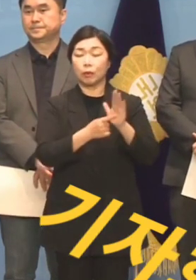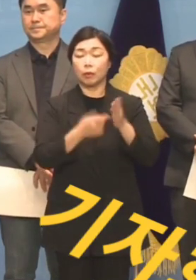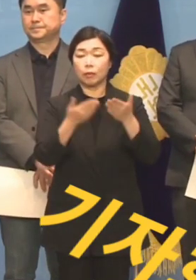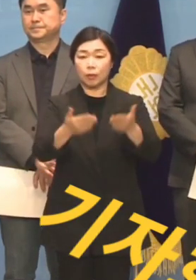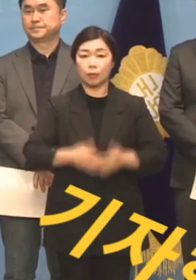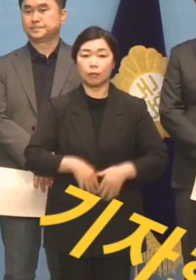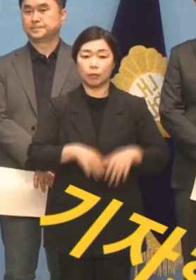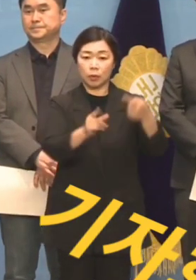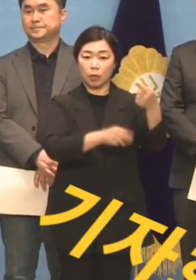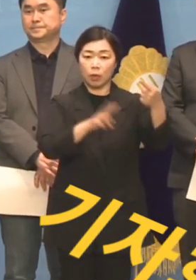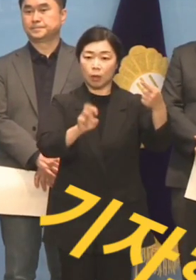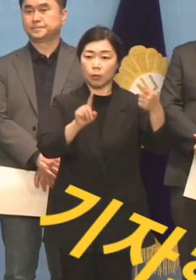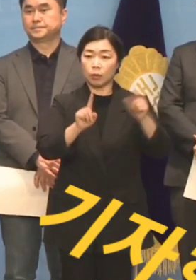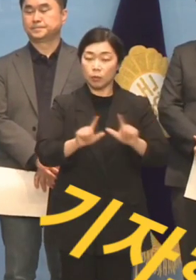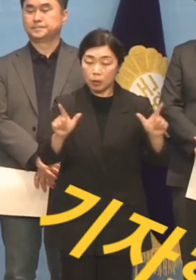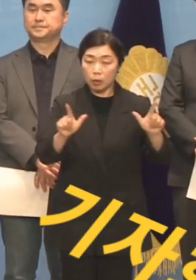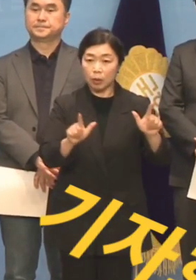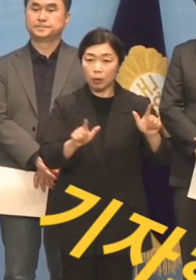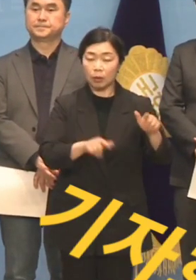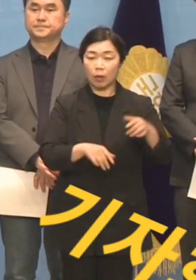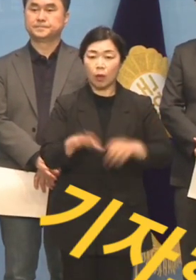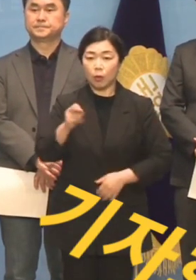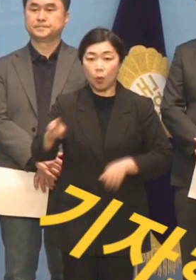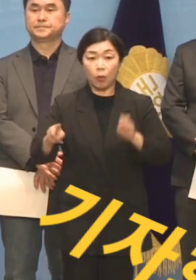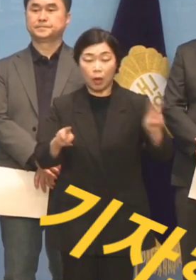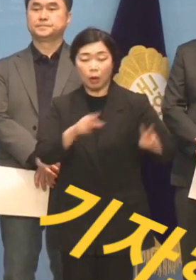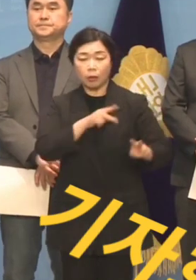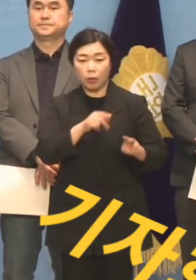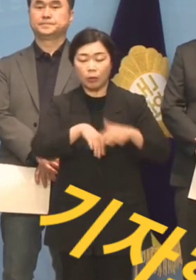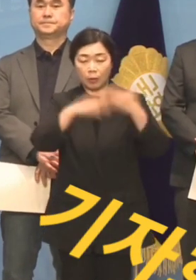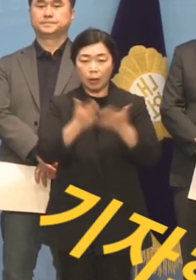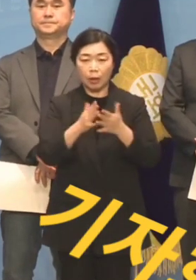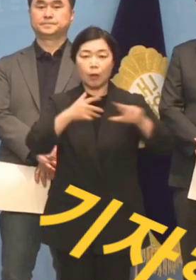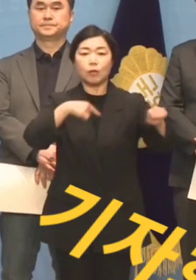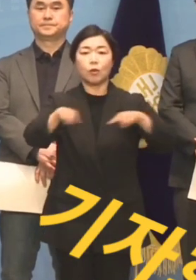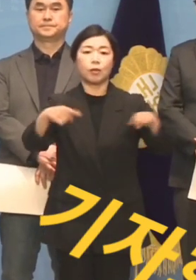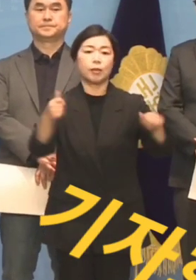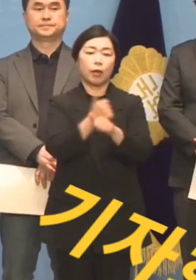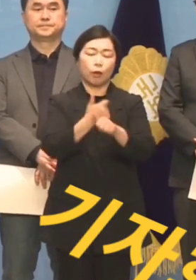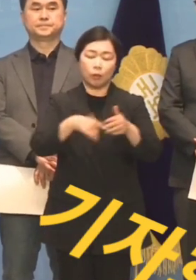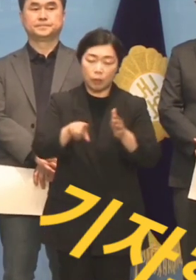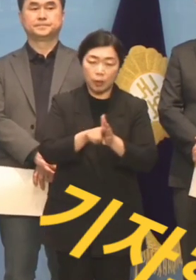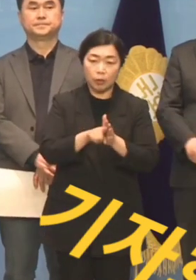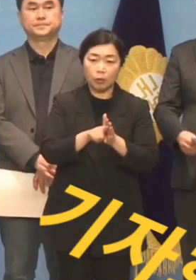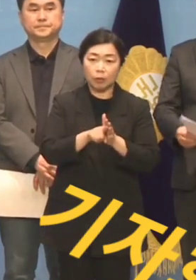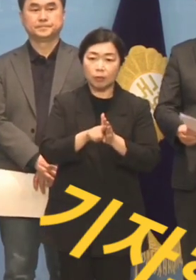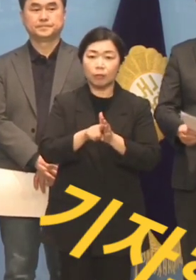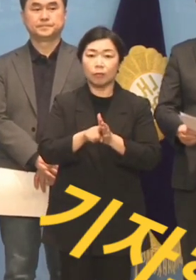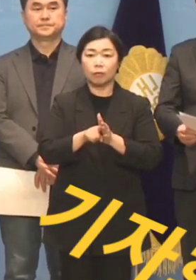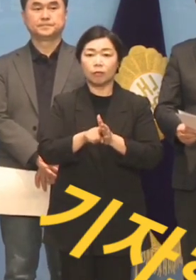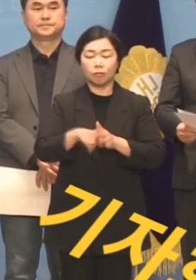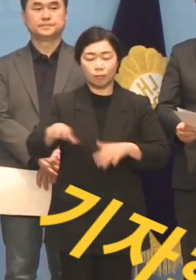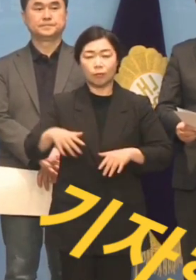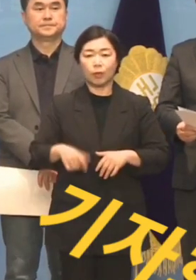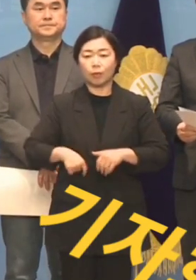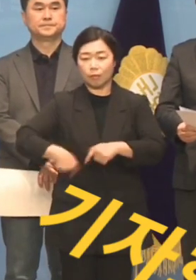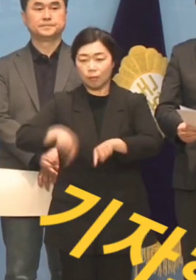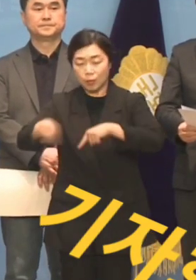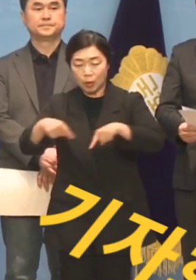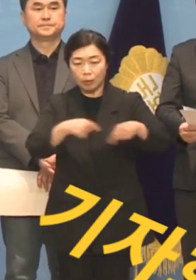30일 143명의 여야 의원이 정치개혁을 위해 대한민국 정치사상 유례